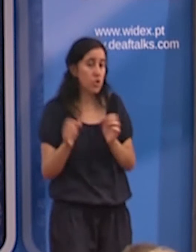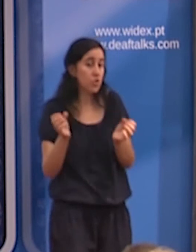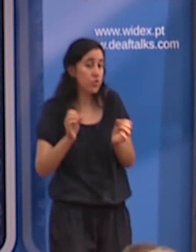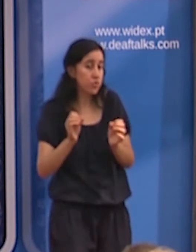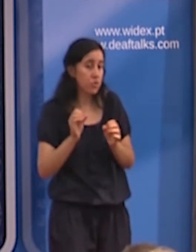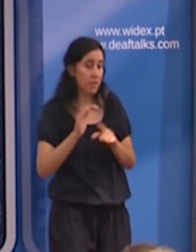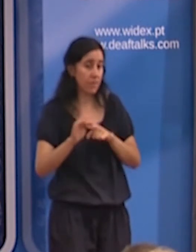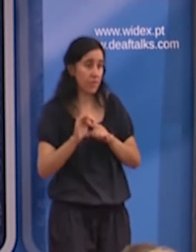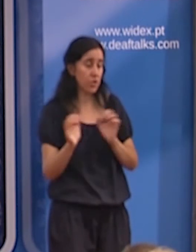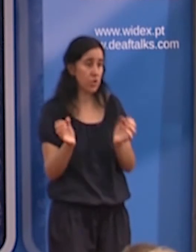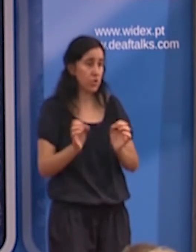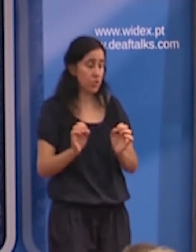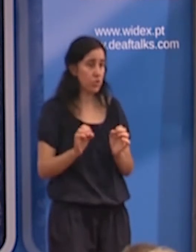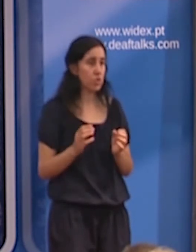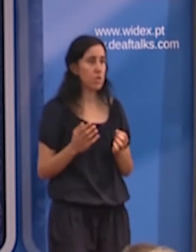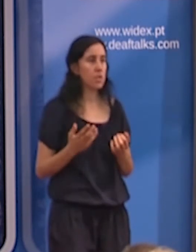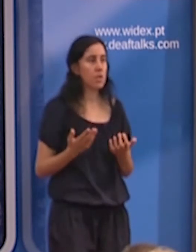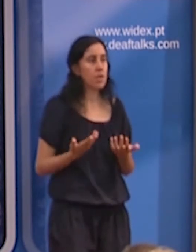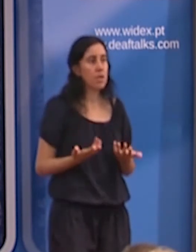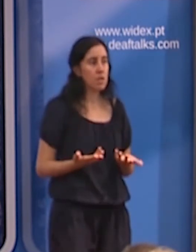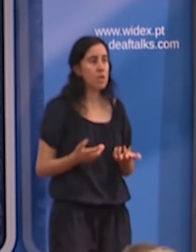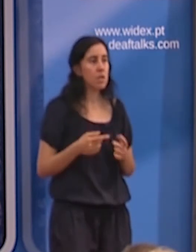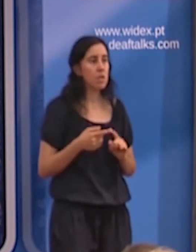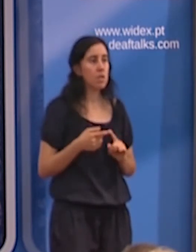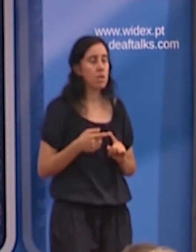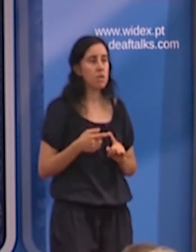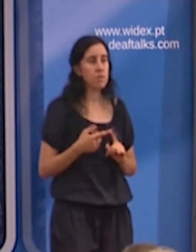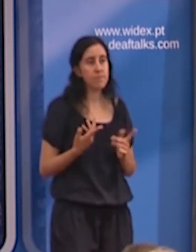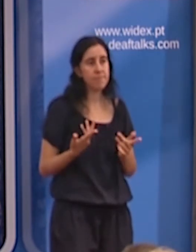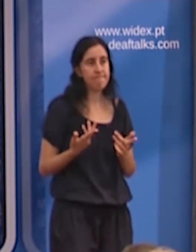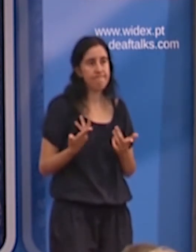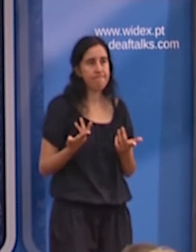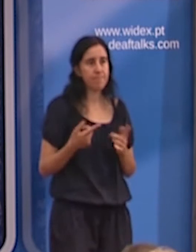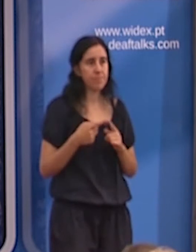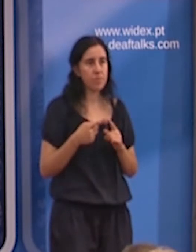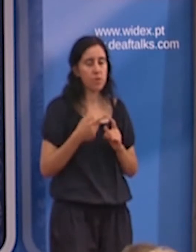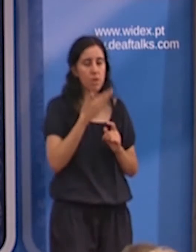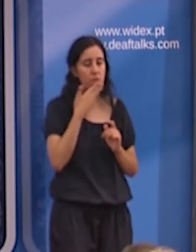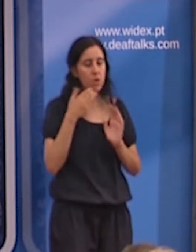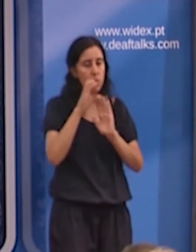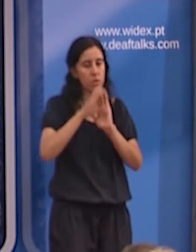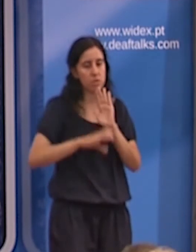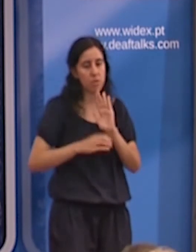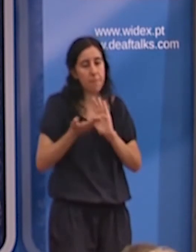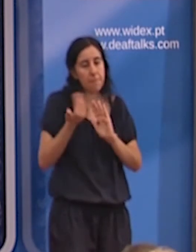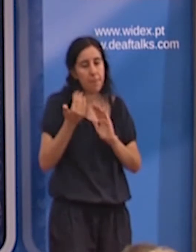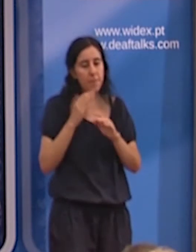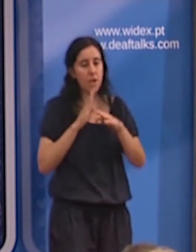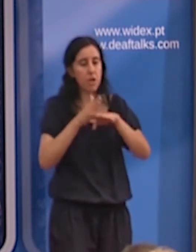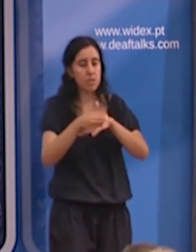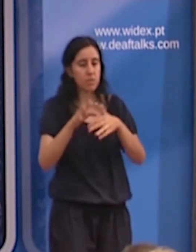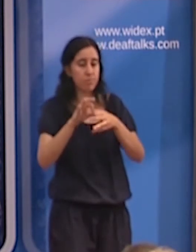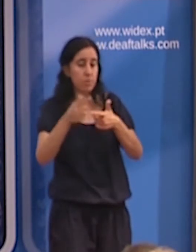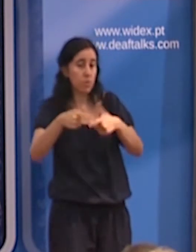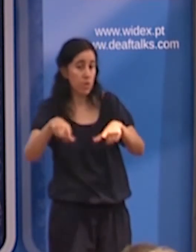exemplo, e ter tido, não ter tido conseguido reunir todas as condições que lhe pudessem dar acesso à